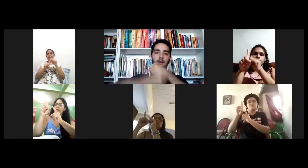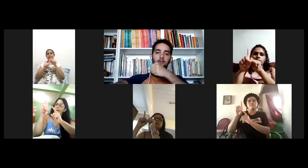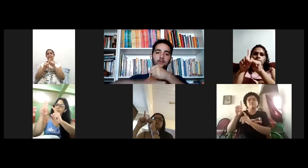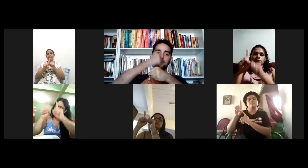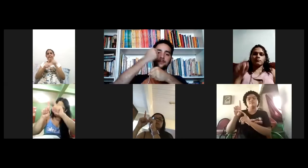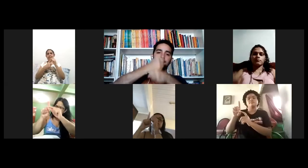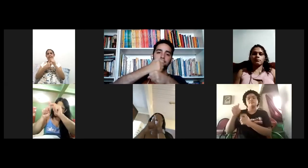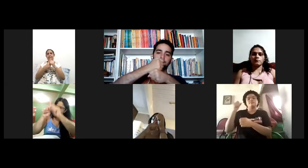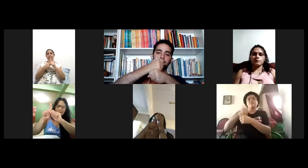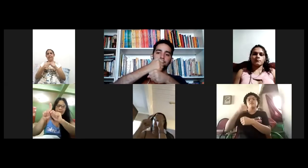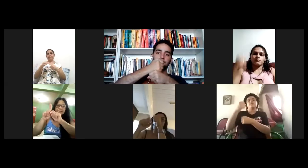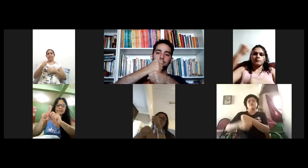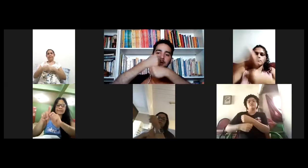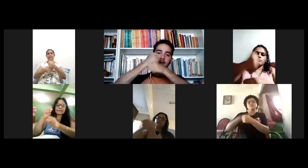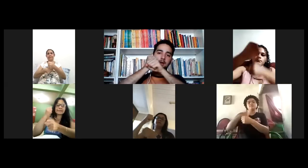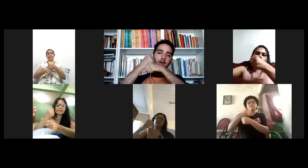ano,